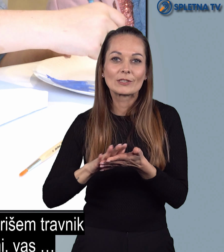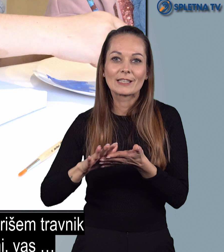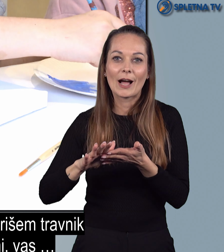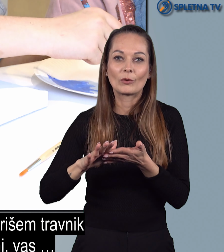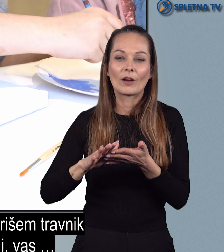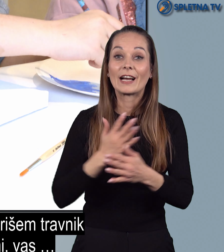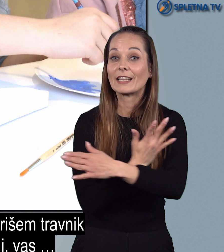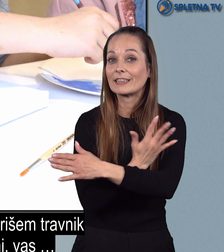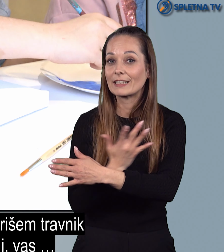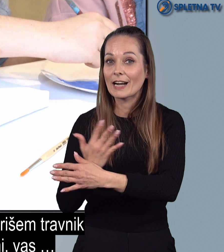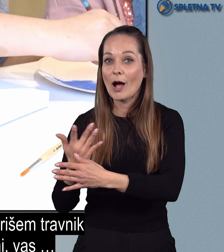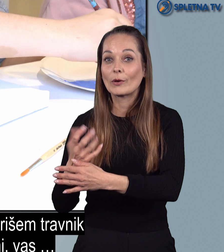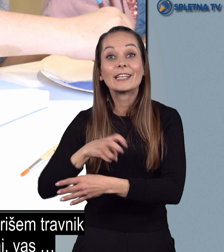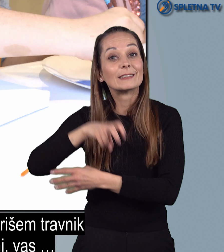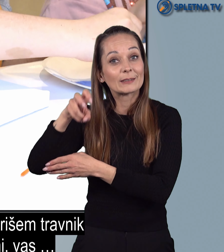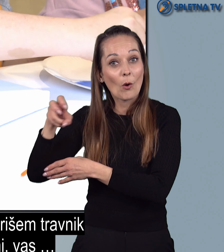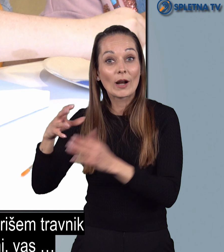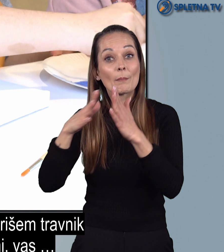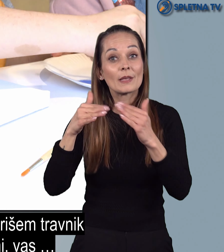gorami. Vas.